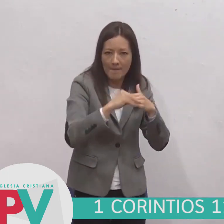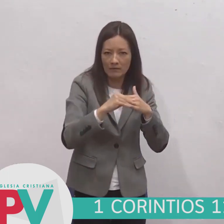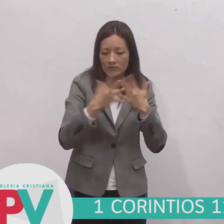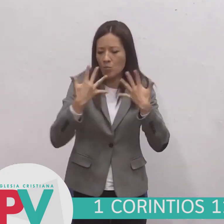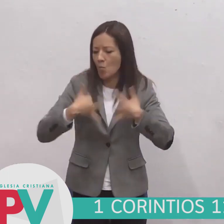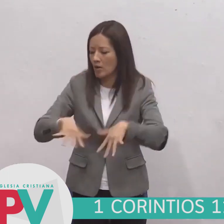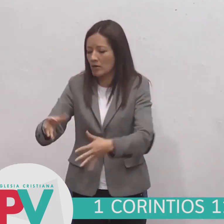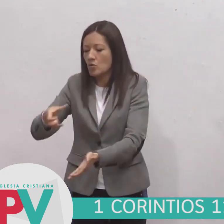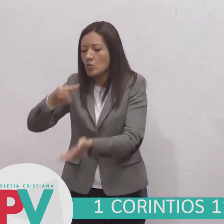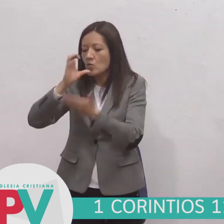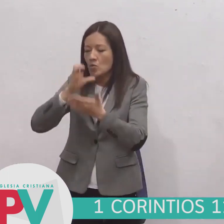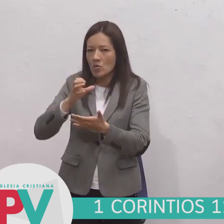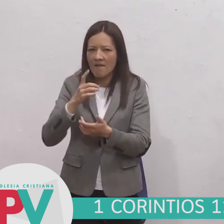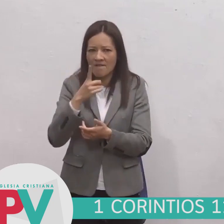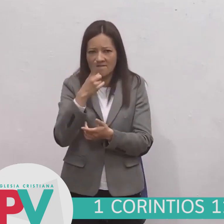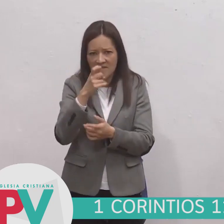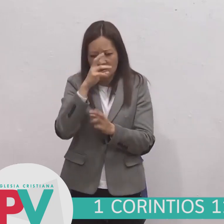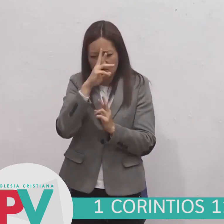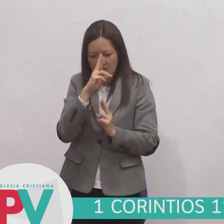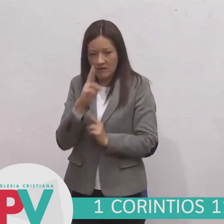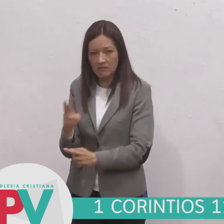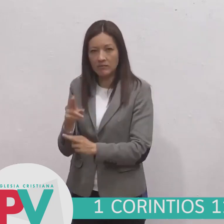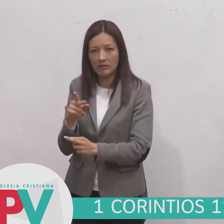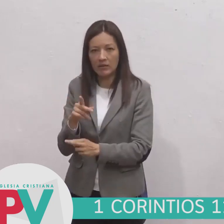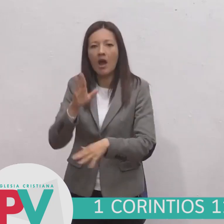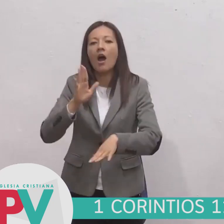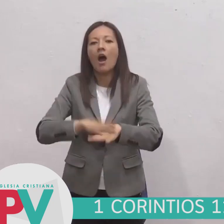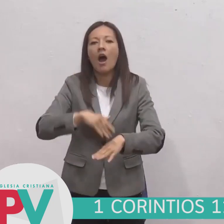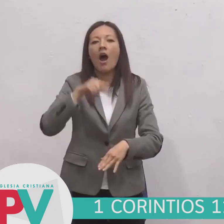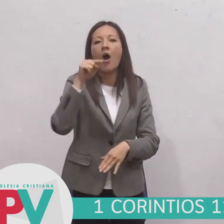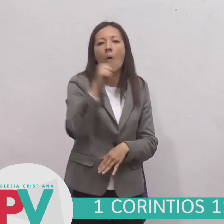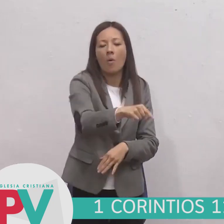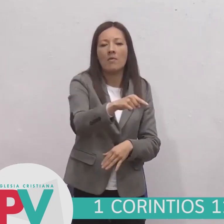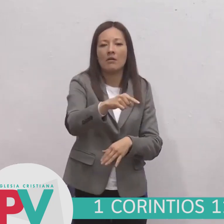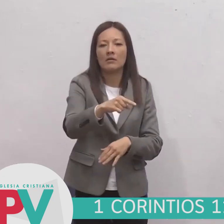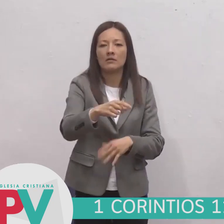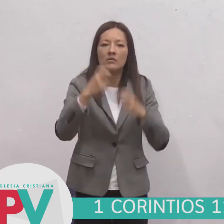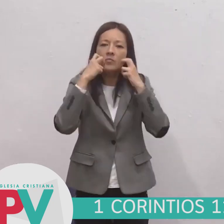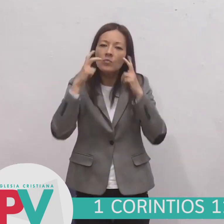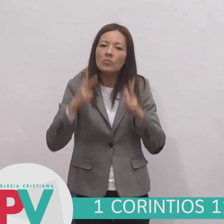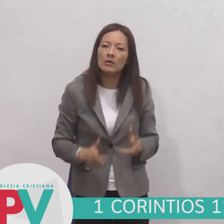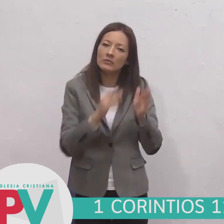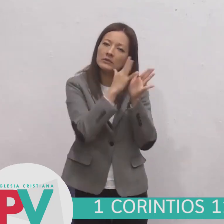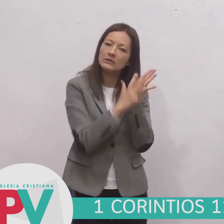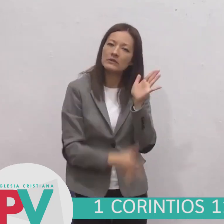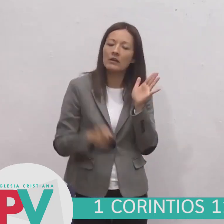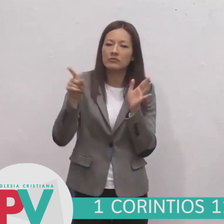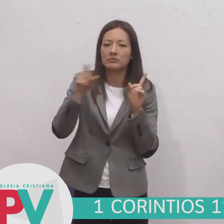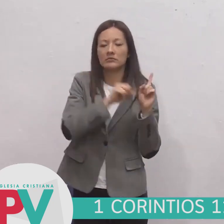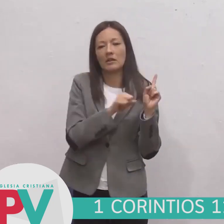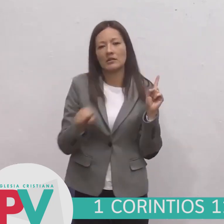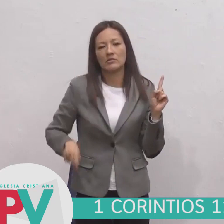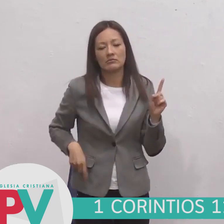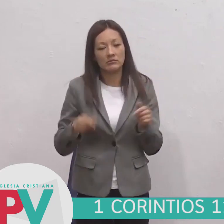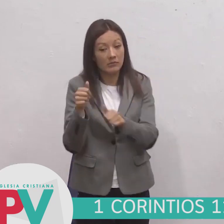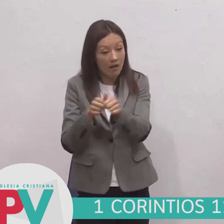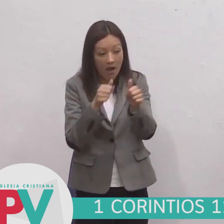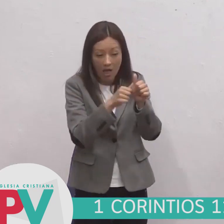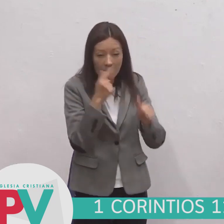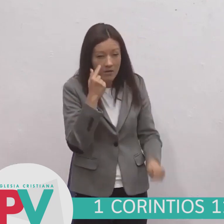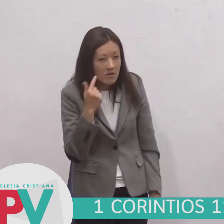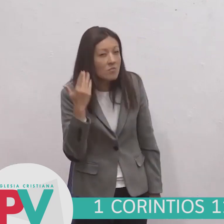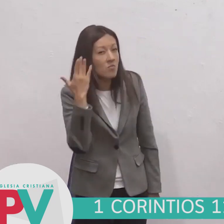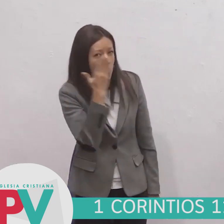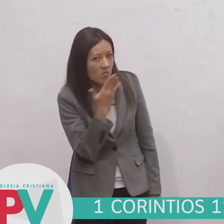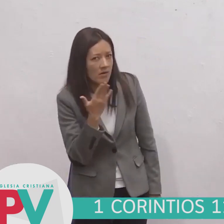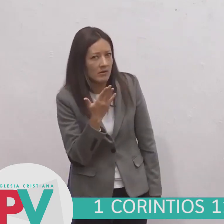Señor indignamente, será culpado del cuerpo y de la sangre del Señor. Por tanto, pruébese cada uno a sí mismo